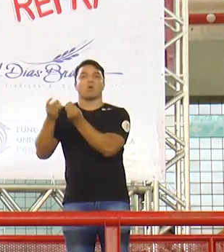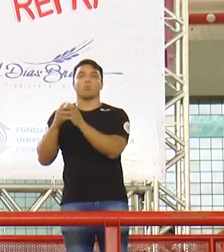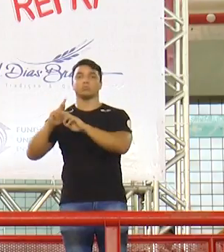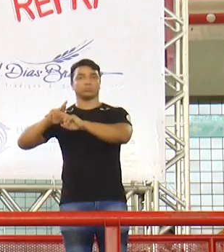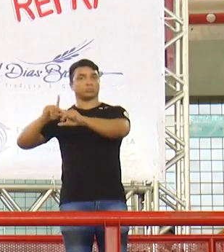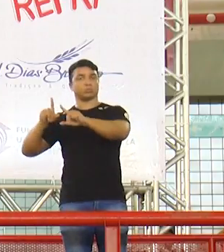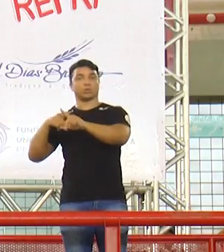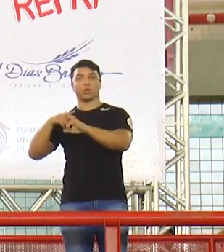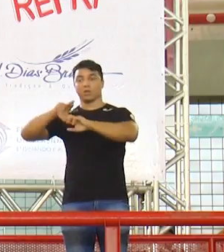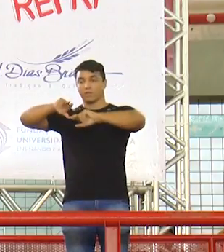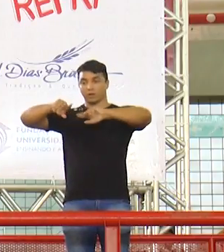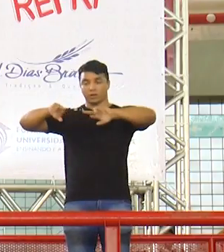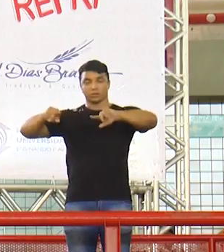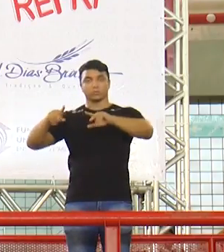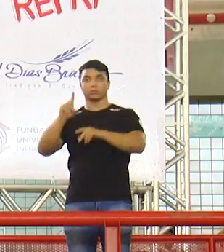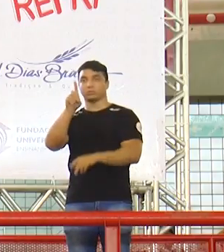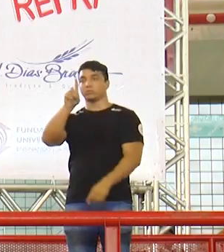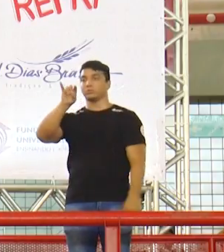é variação